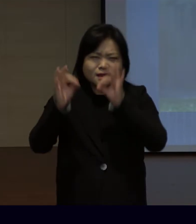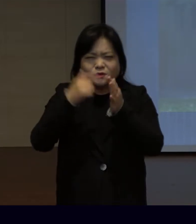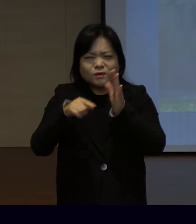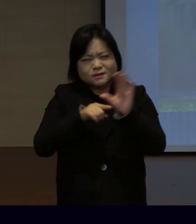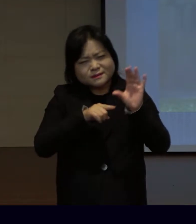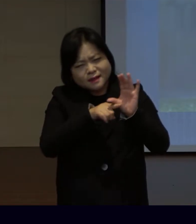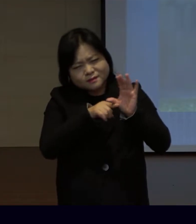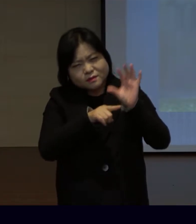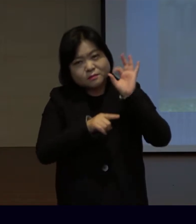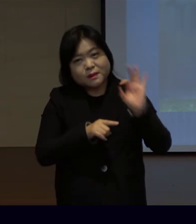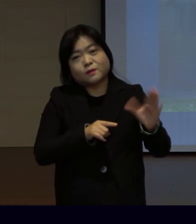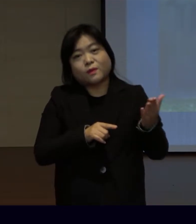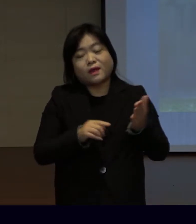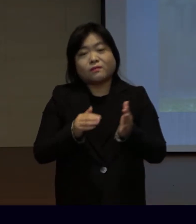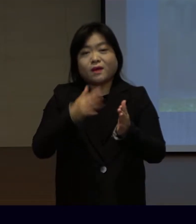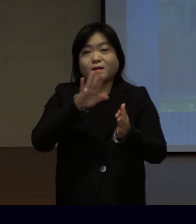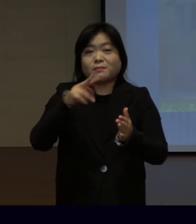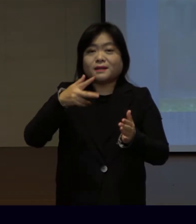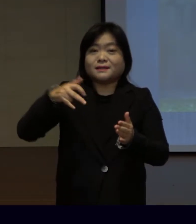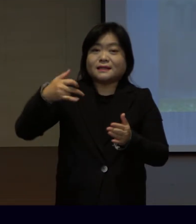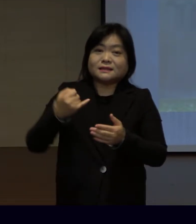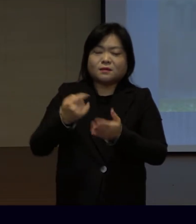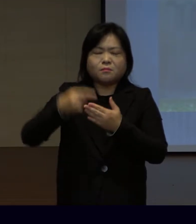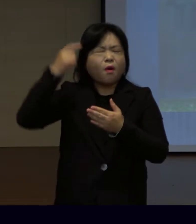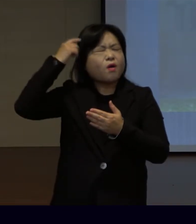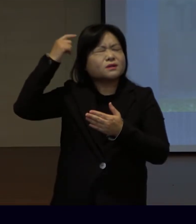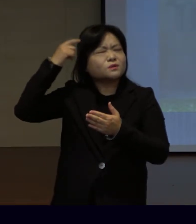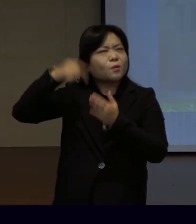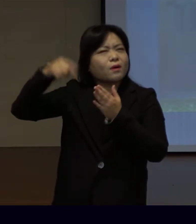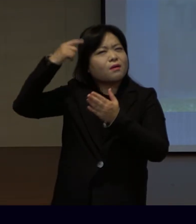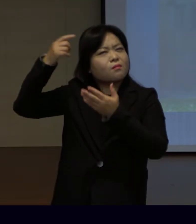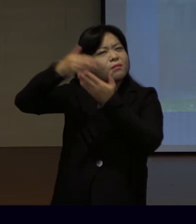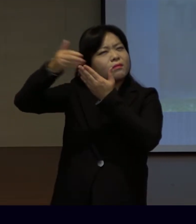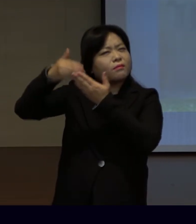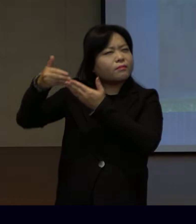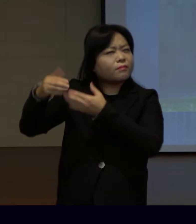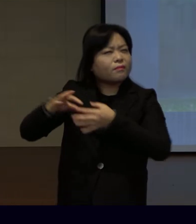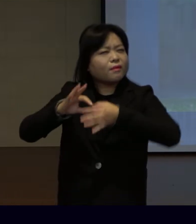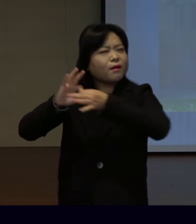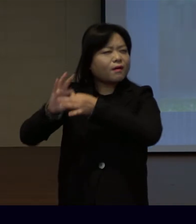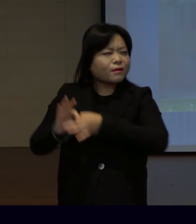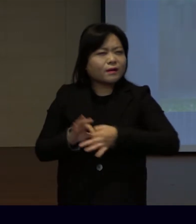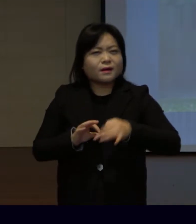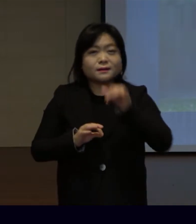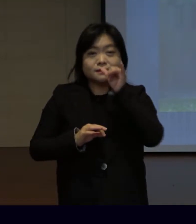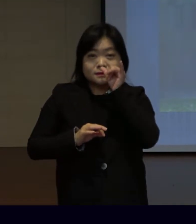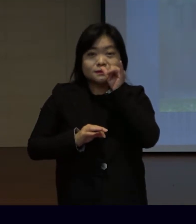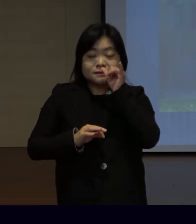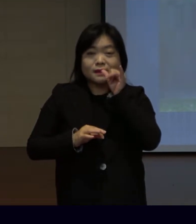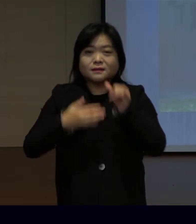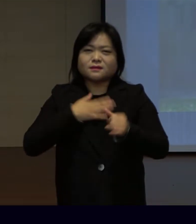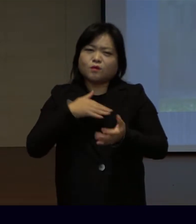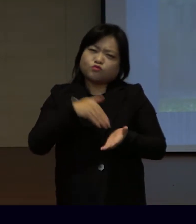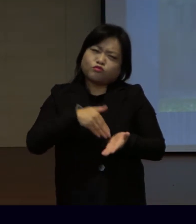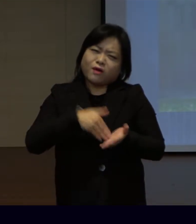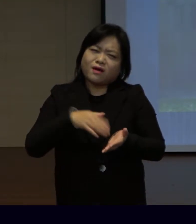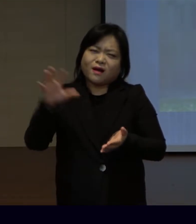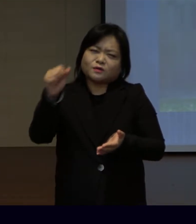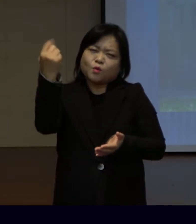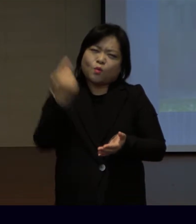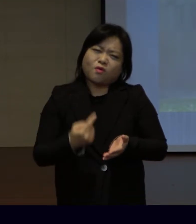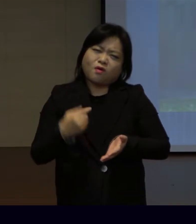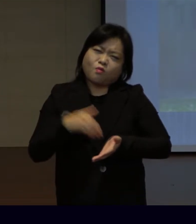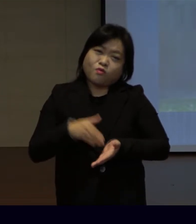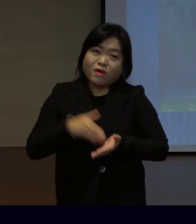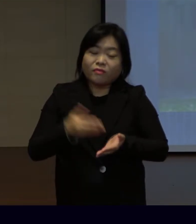되는데 이 작가는 그 머릿속에 그 관계도가 쫙 있었던 거죠. 제가 오늘 그걸 갖고 올 걸 그랬다는 생각을 지금 합니다만, 그래서 이